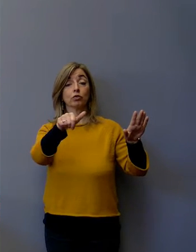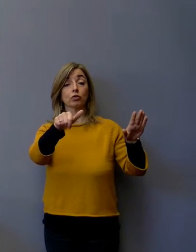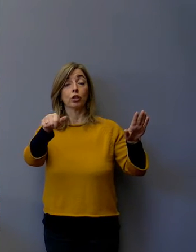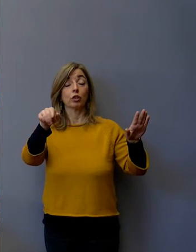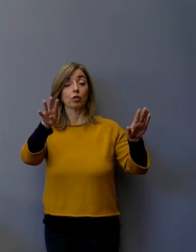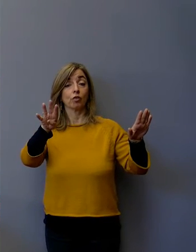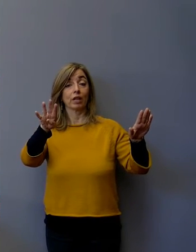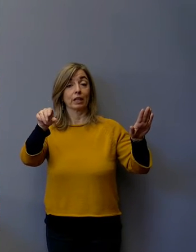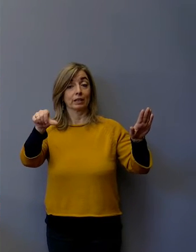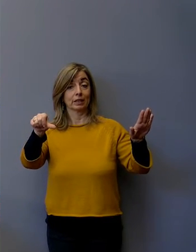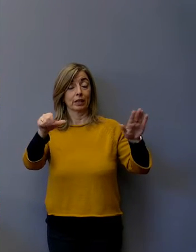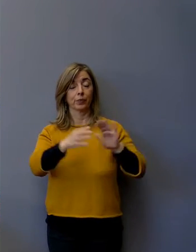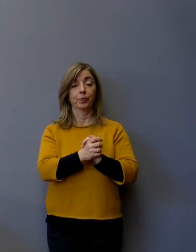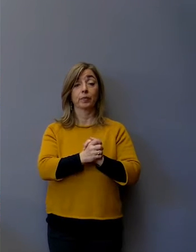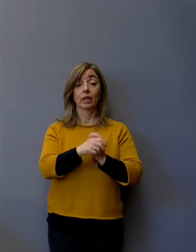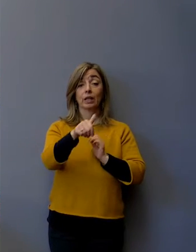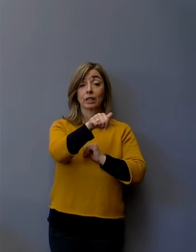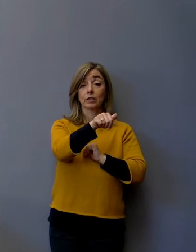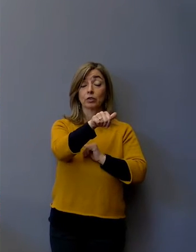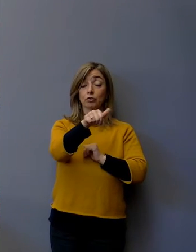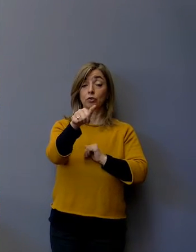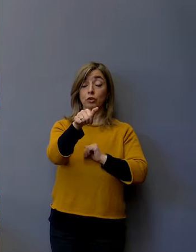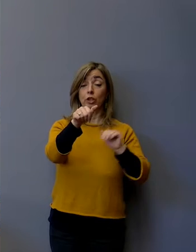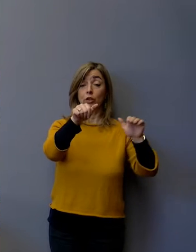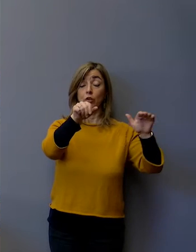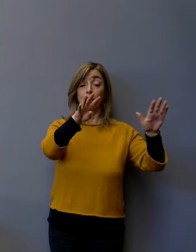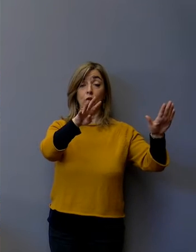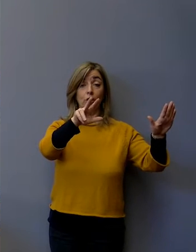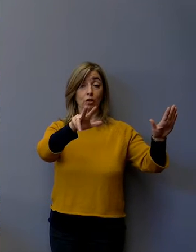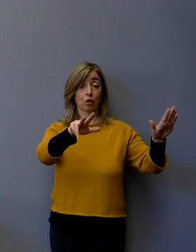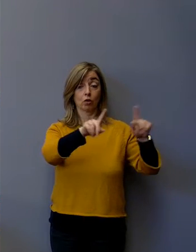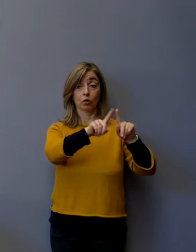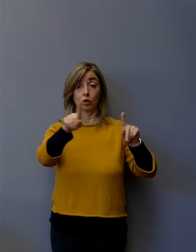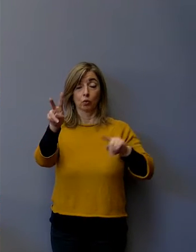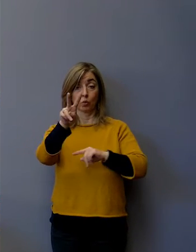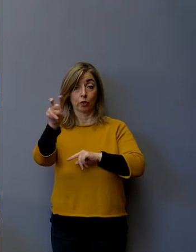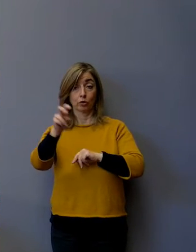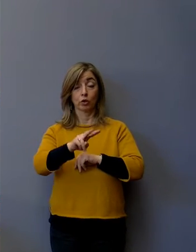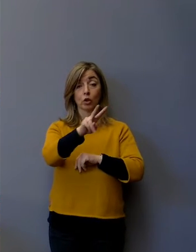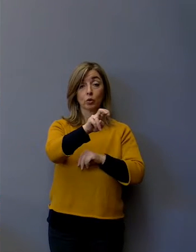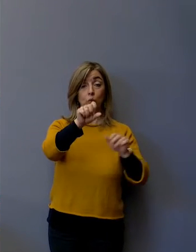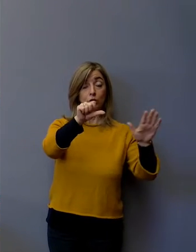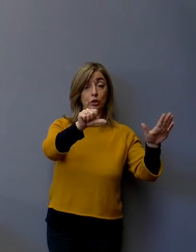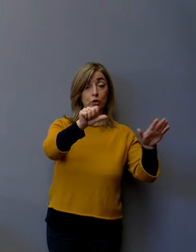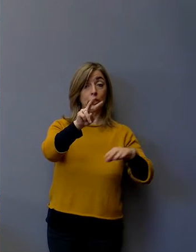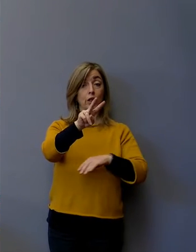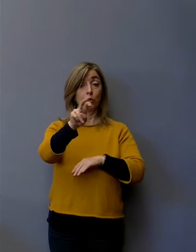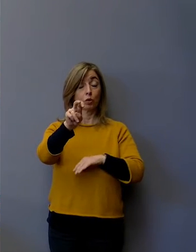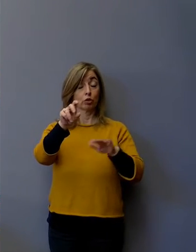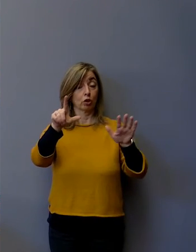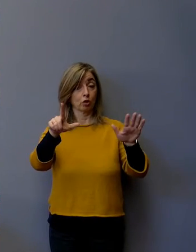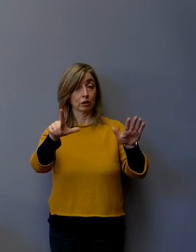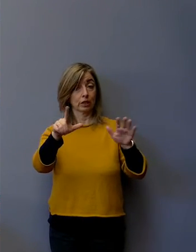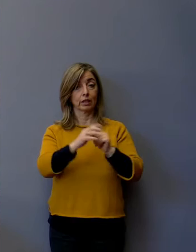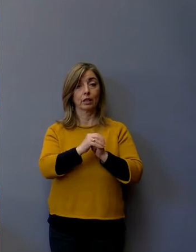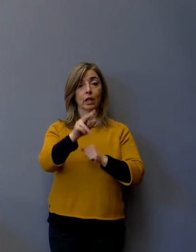da 198 a 200 da 206 a 207 e da